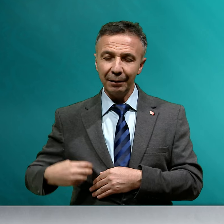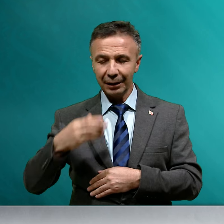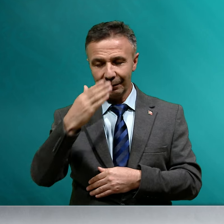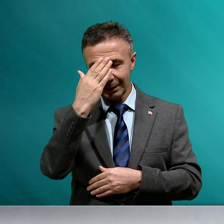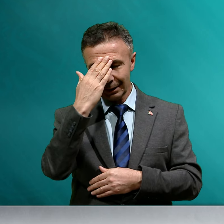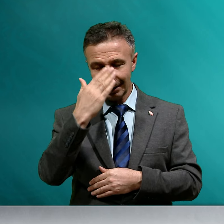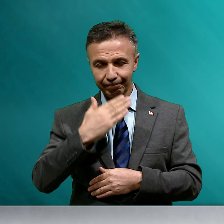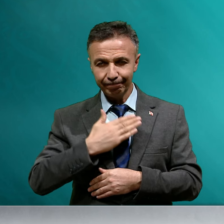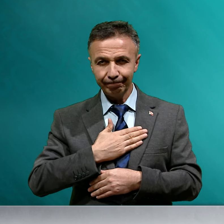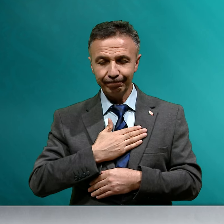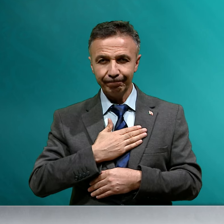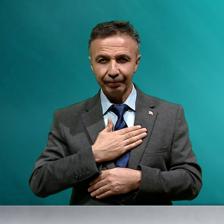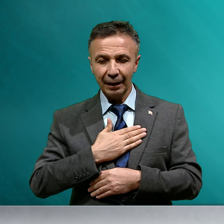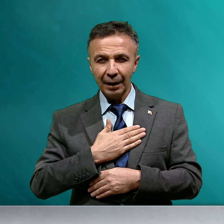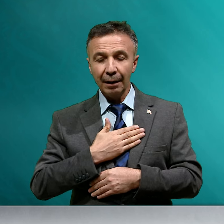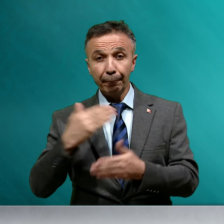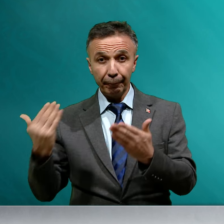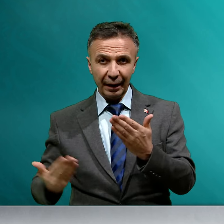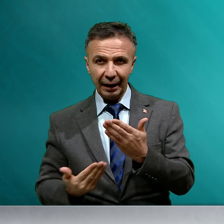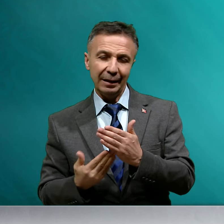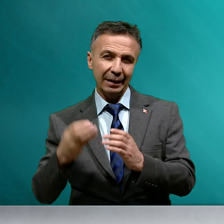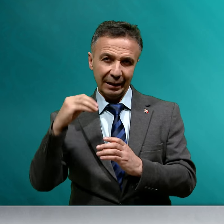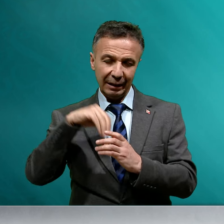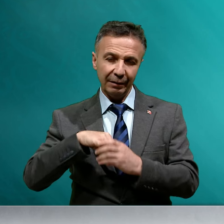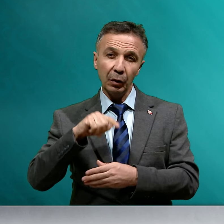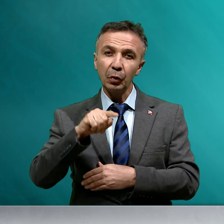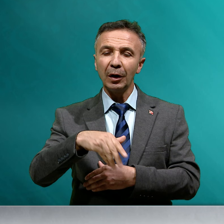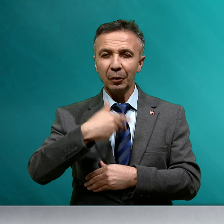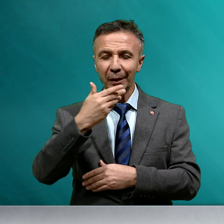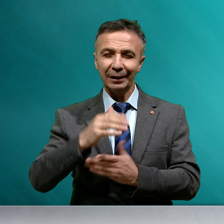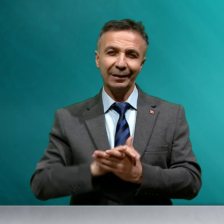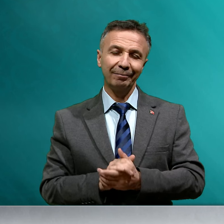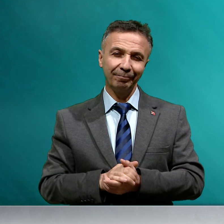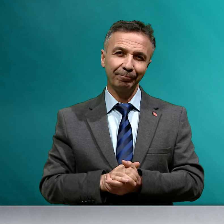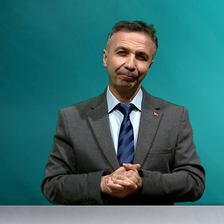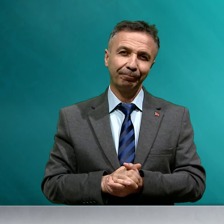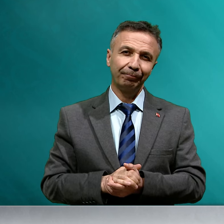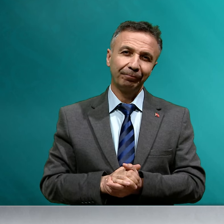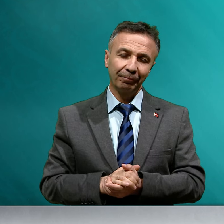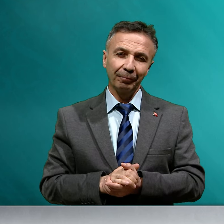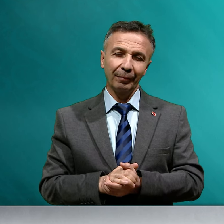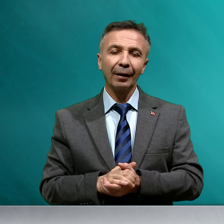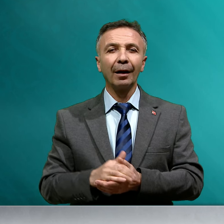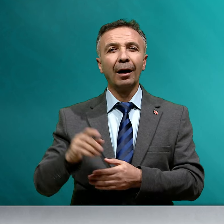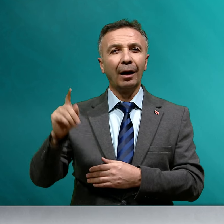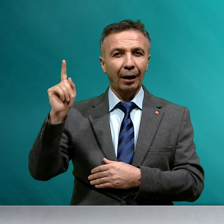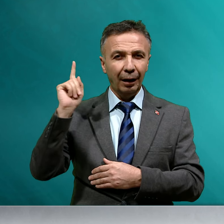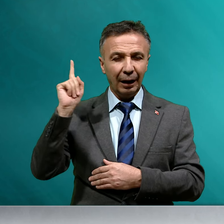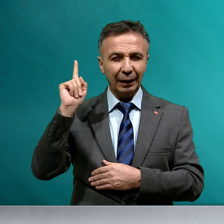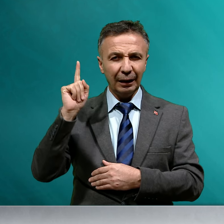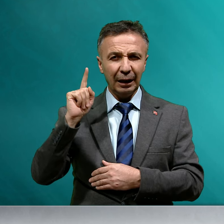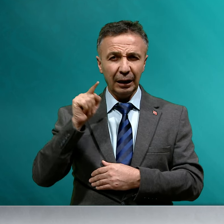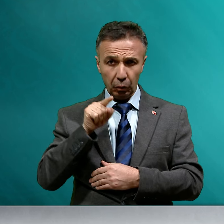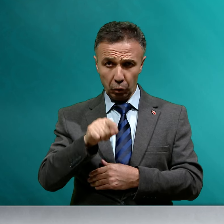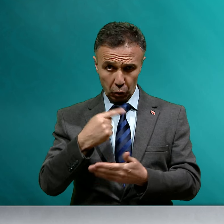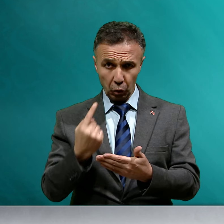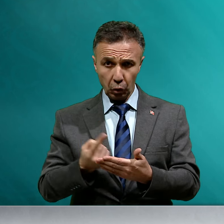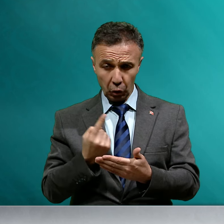ve sellem bir hadislerinde şöyle buyurmaktadır. Allah bu